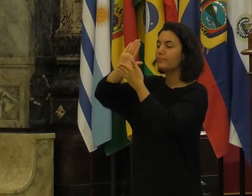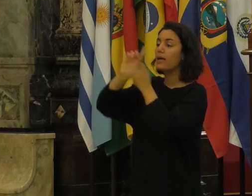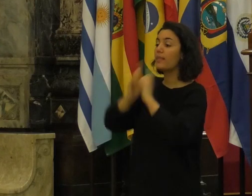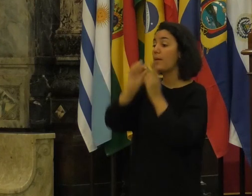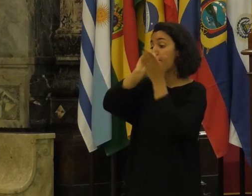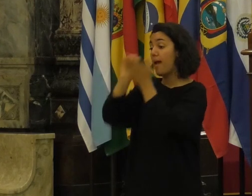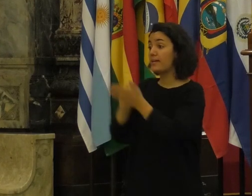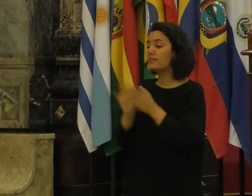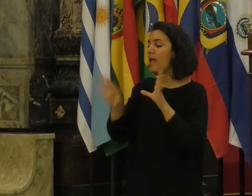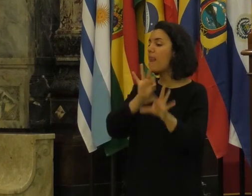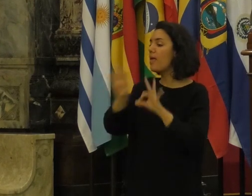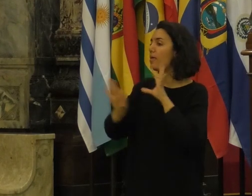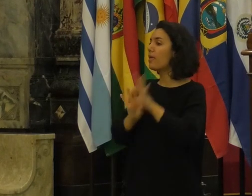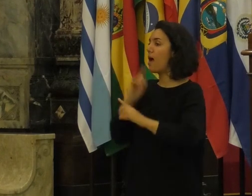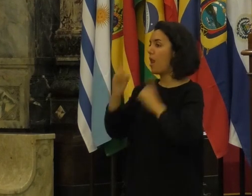algunos países